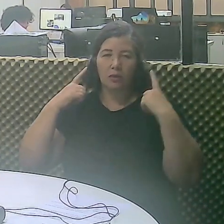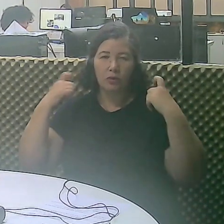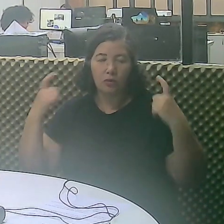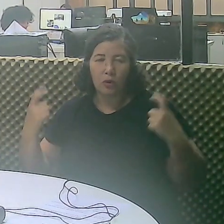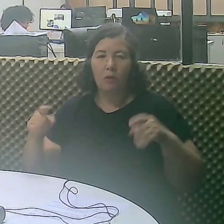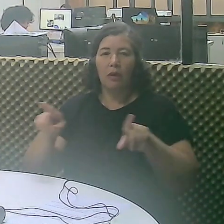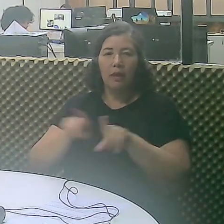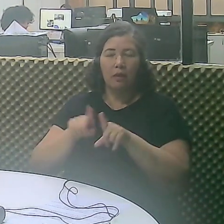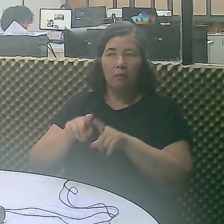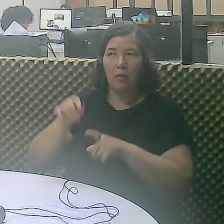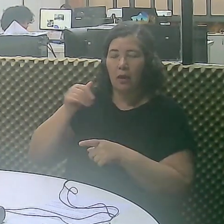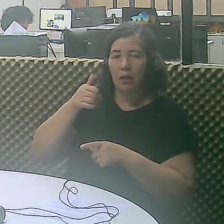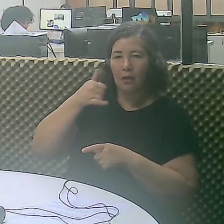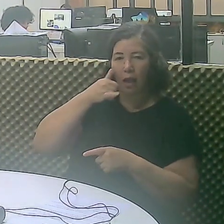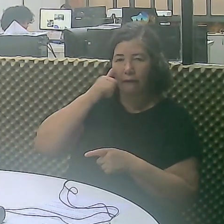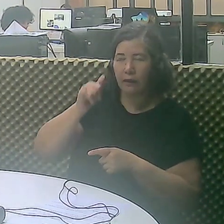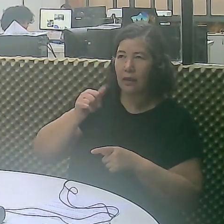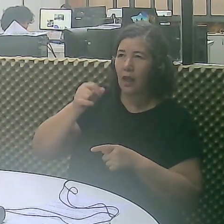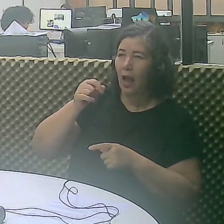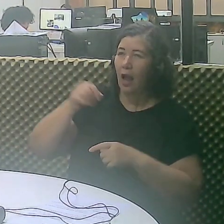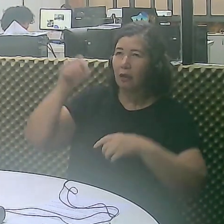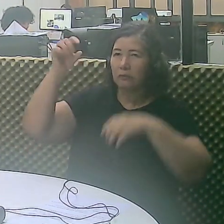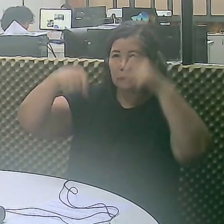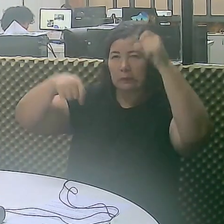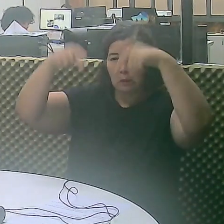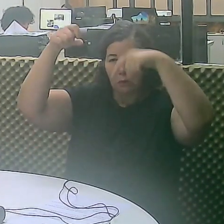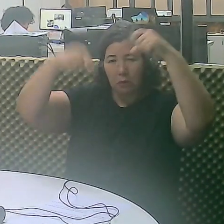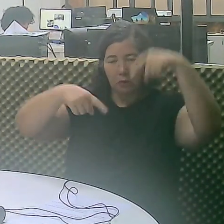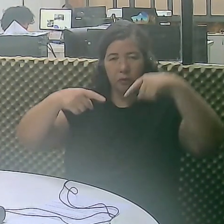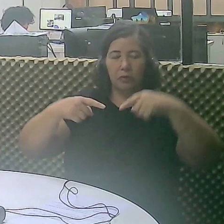que surgiram devido às ações do tempo.